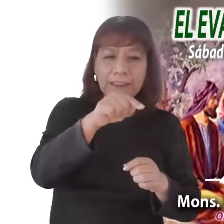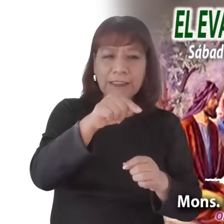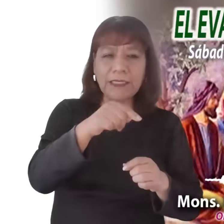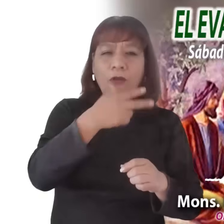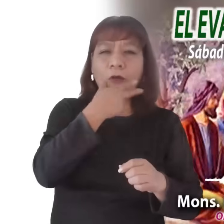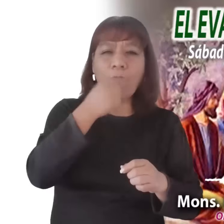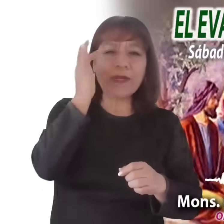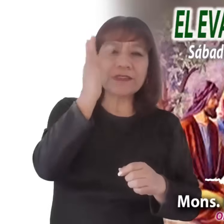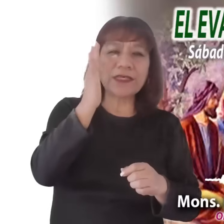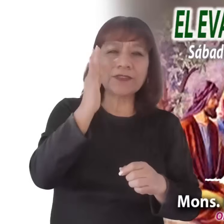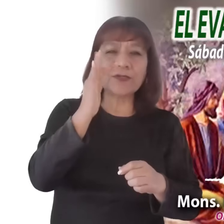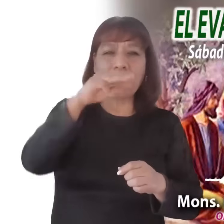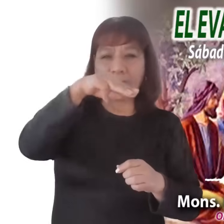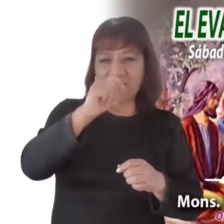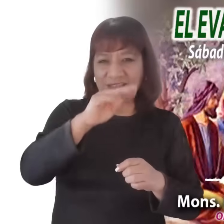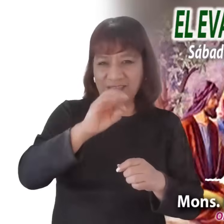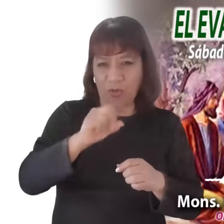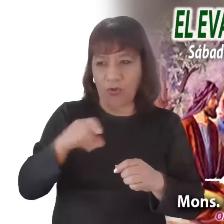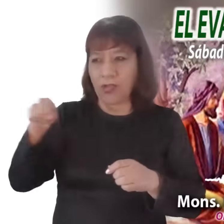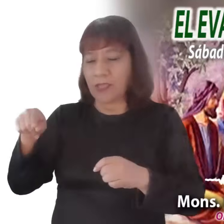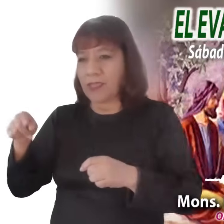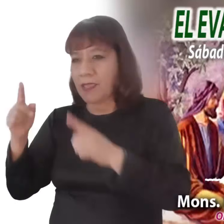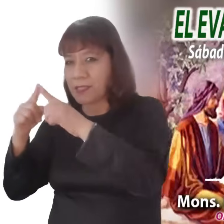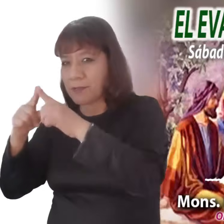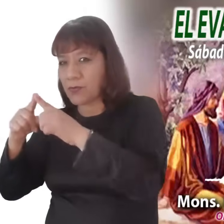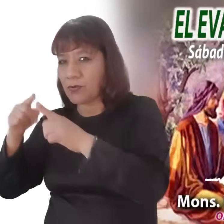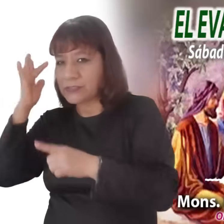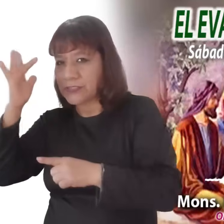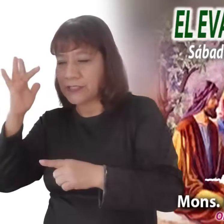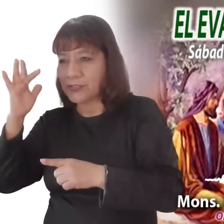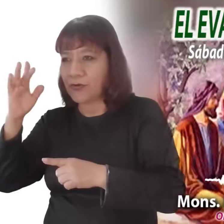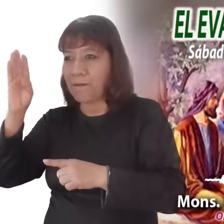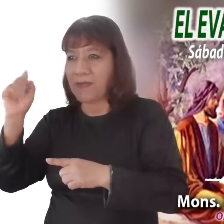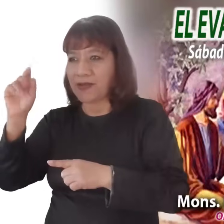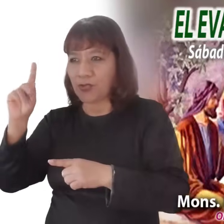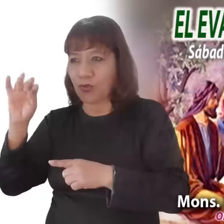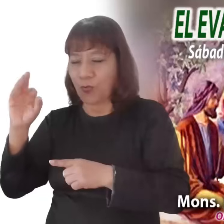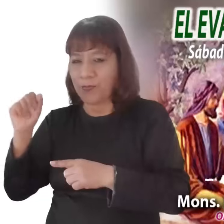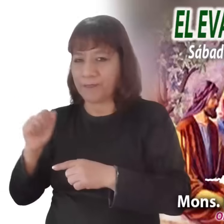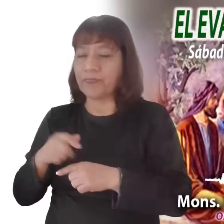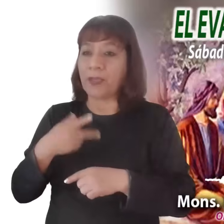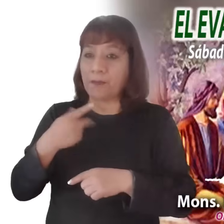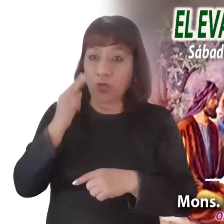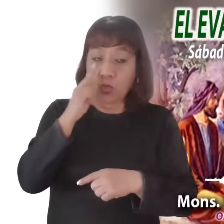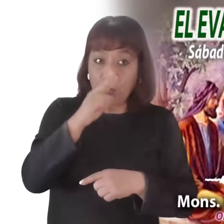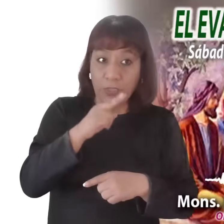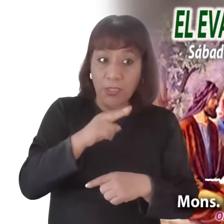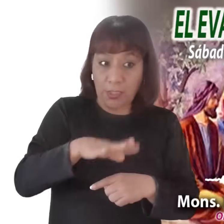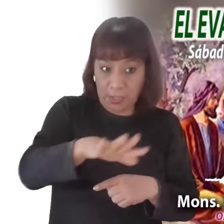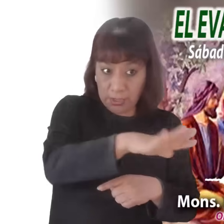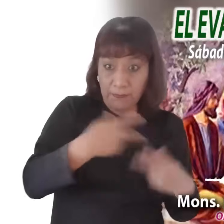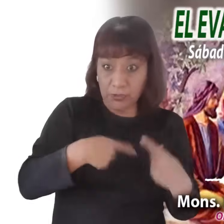San Mateo y San Bartolomé. Me llamó la atención que había una gran discriminación hacia